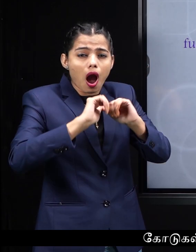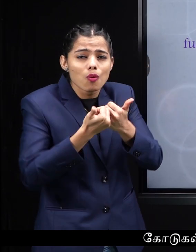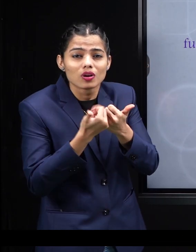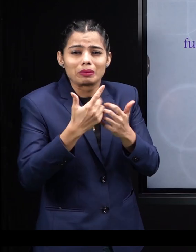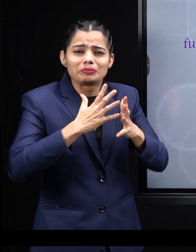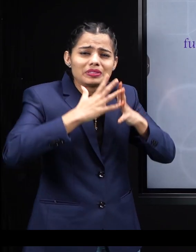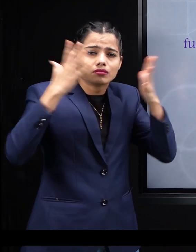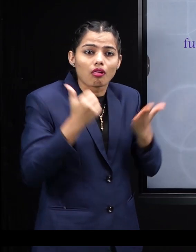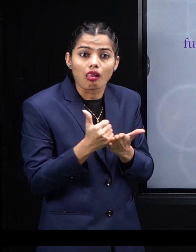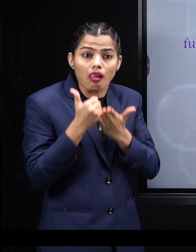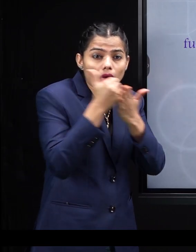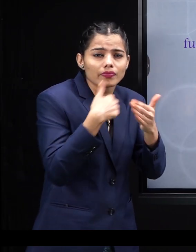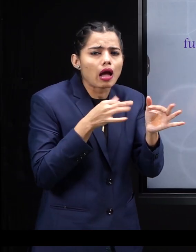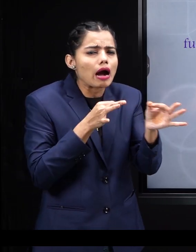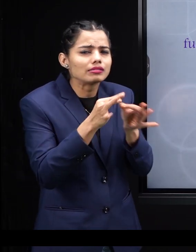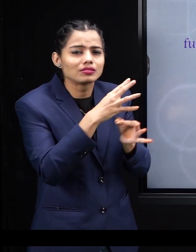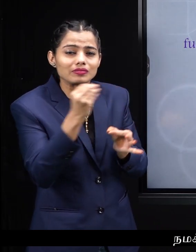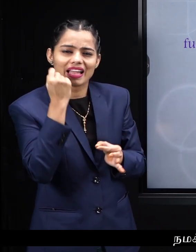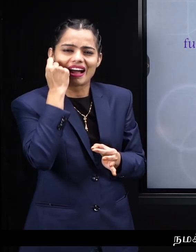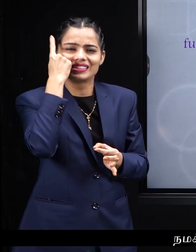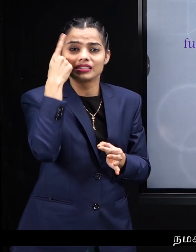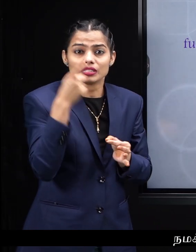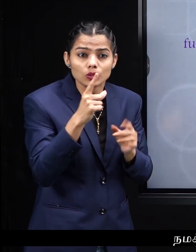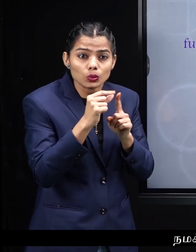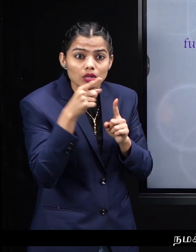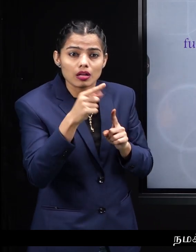கொள்ளவும் இந்த கோட்பாடுகள் நமக்கு எப்படி உதவுகின்றன என்பதை ஆராய்வோம்.